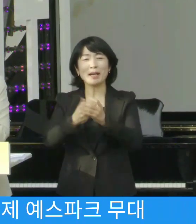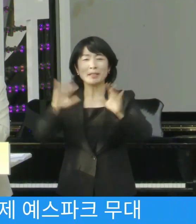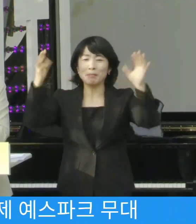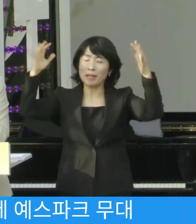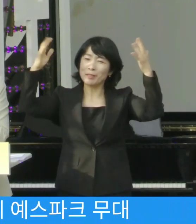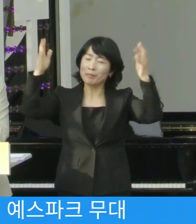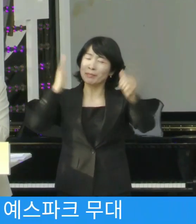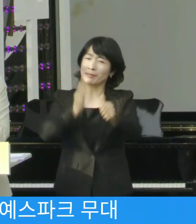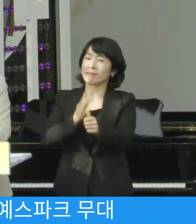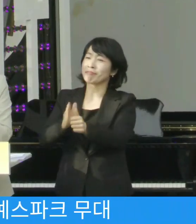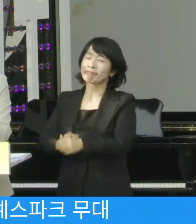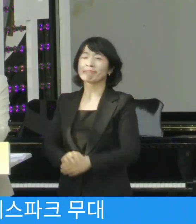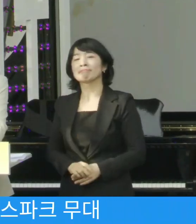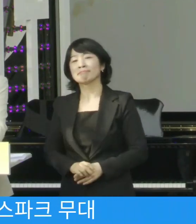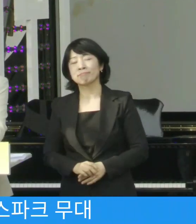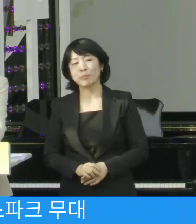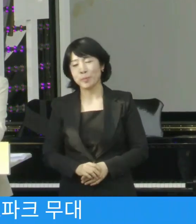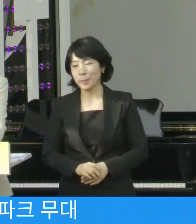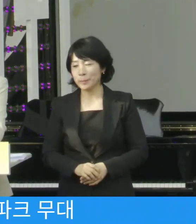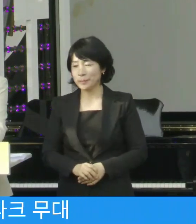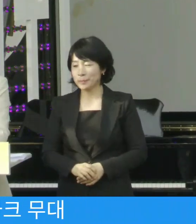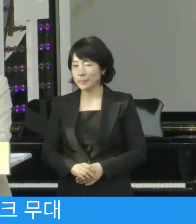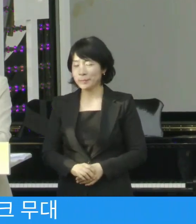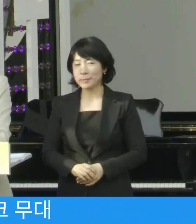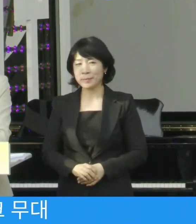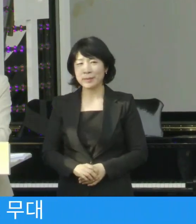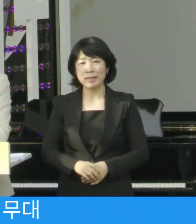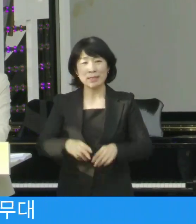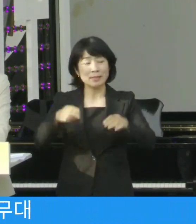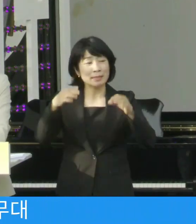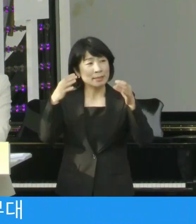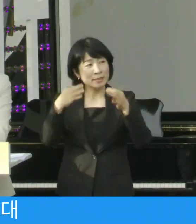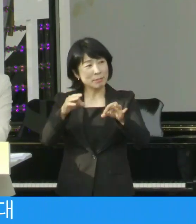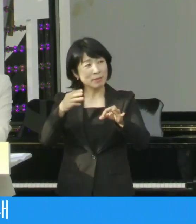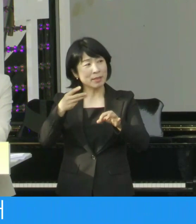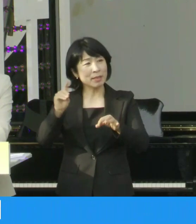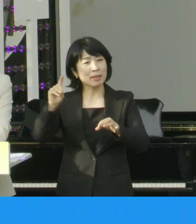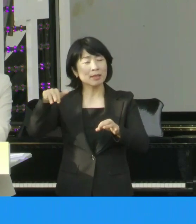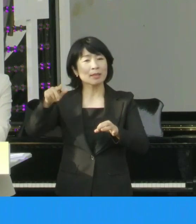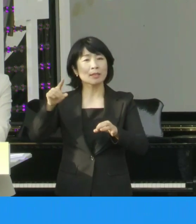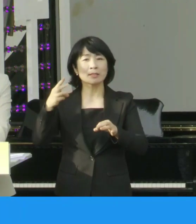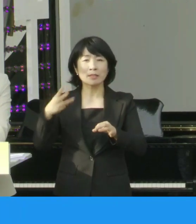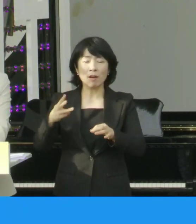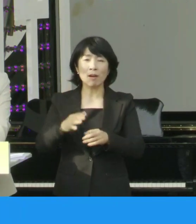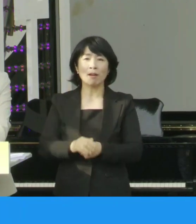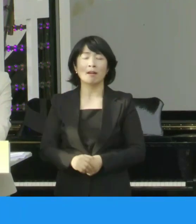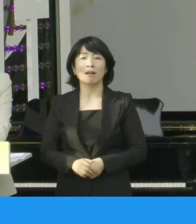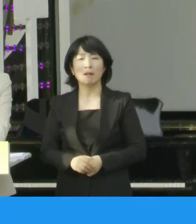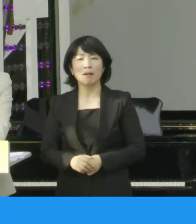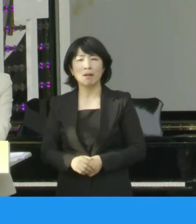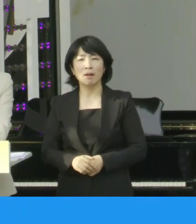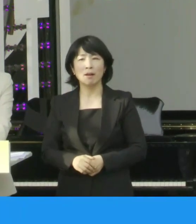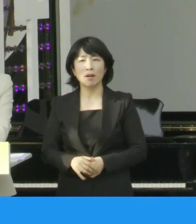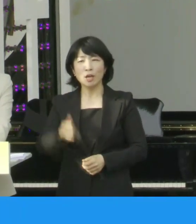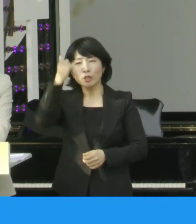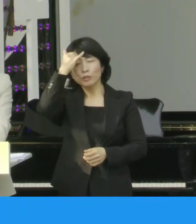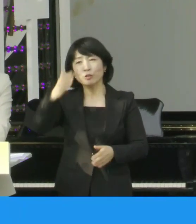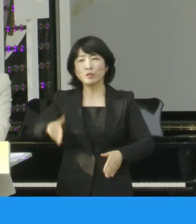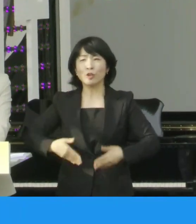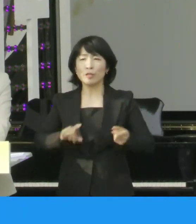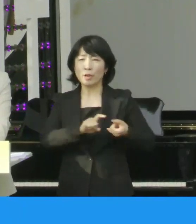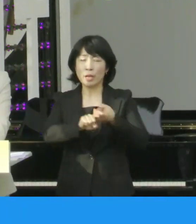함께 해주시면 감사하겠습니다. 네, 이원회장 김태철님, 영남향우회장 김학수님,